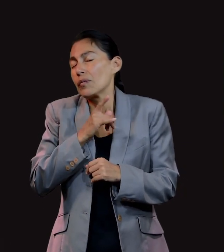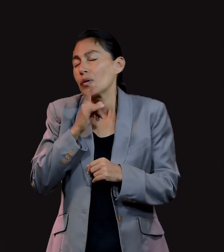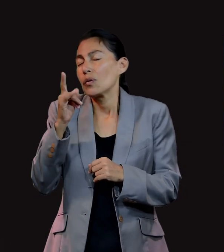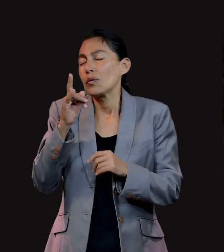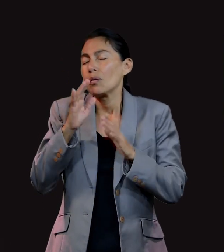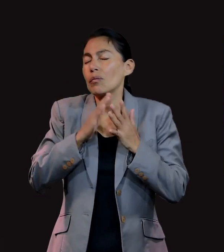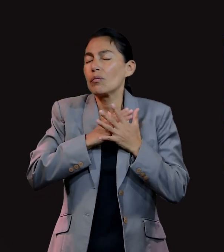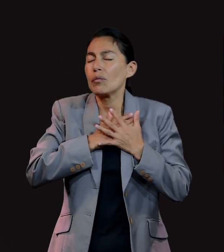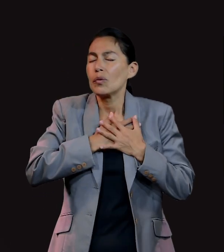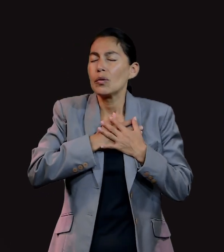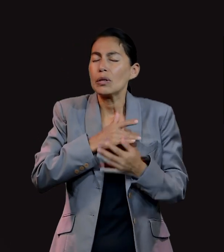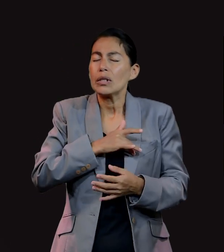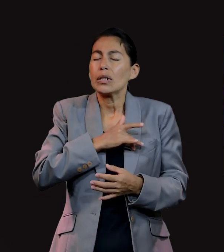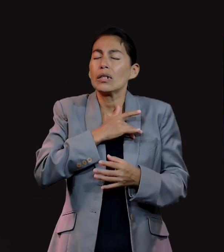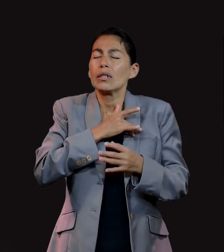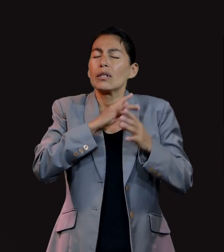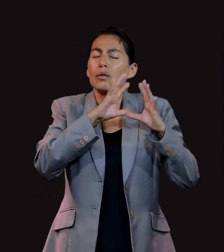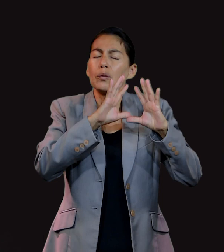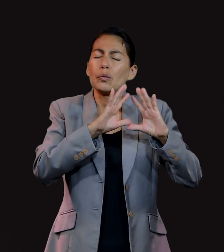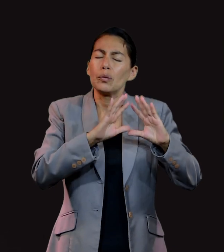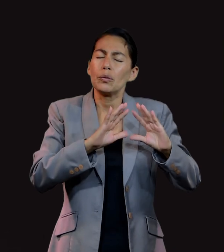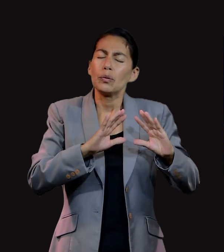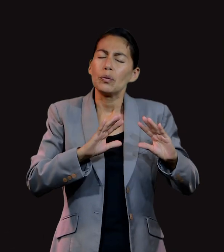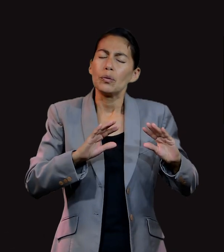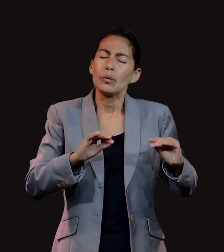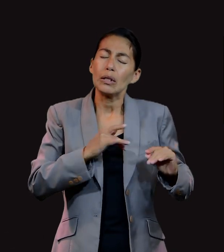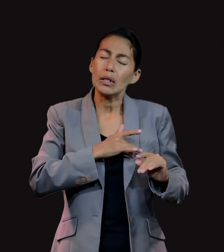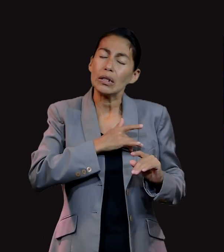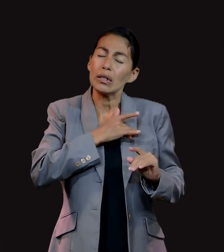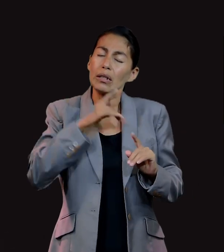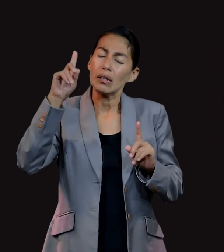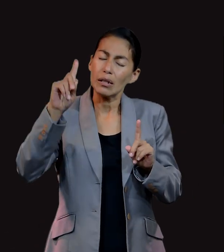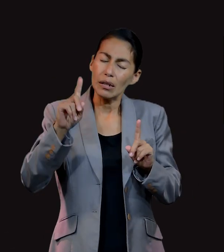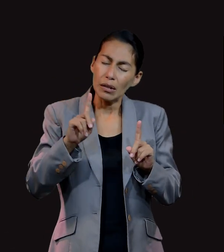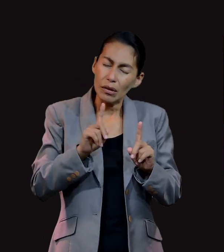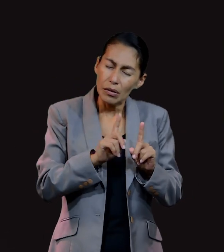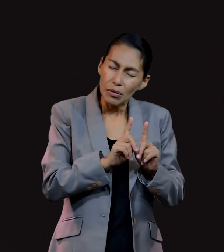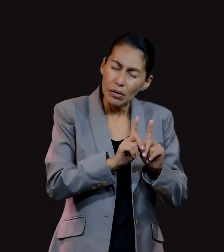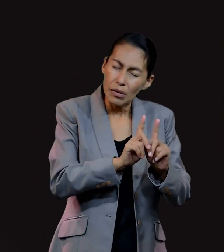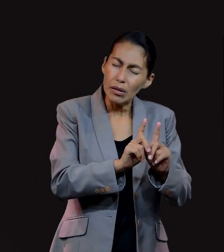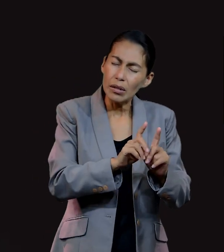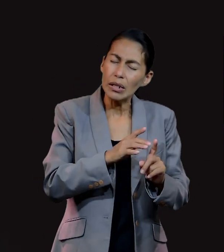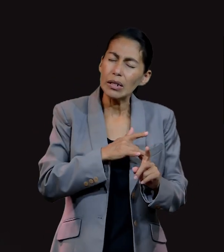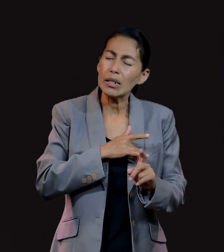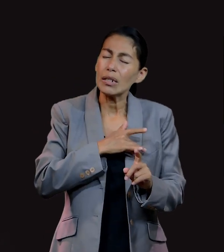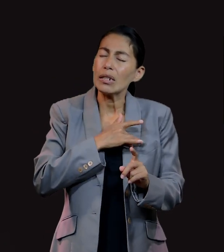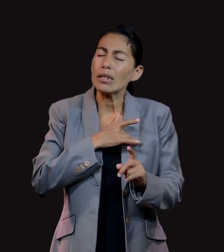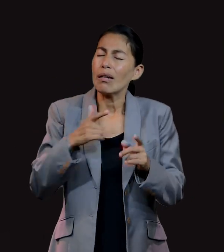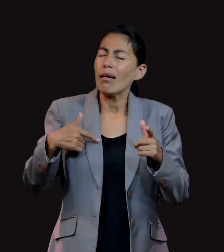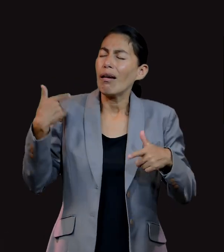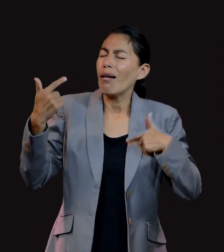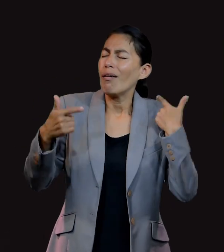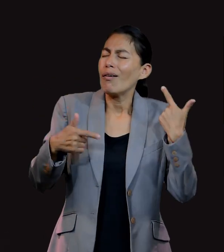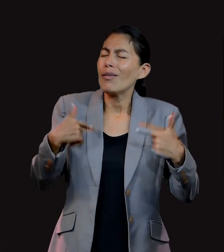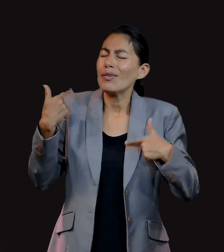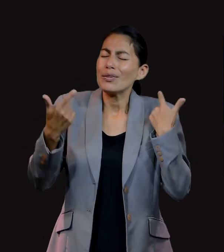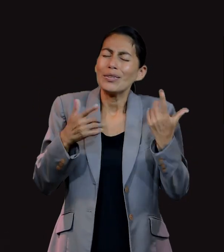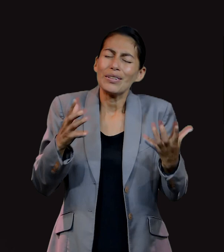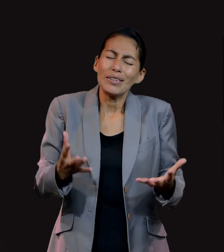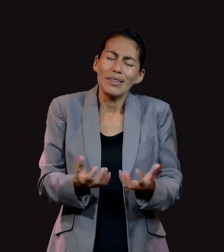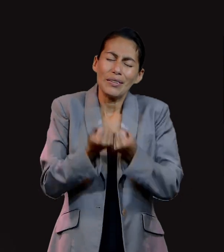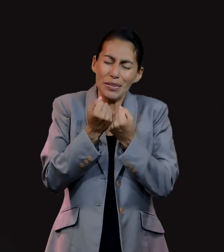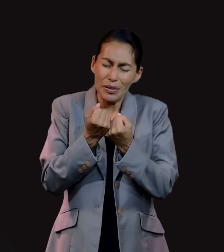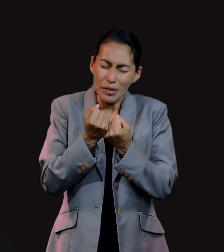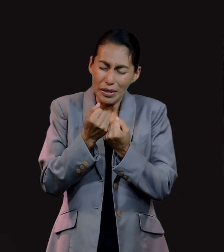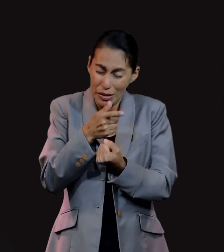Un alivio Puedan sentir Tu presencia Puedan sentir El gozo De tu salvación Y que puedan